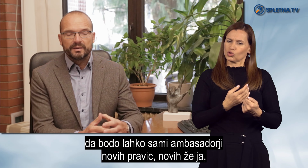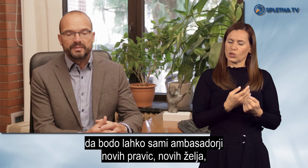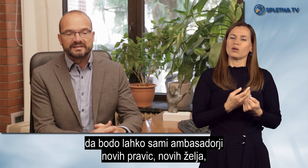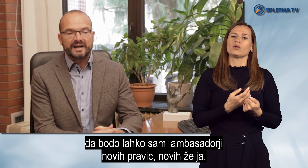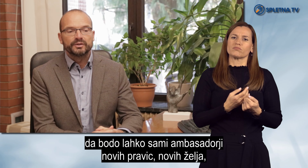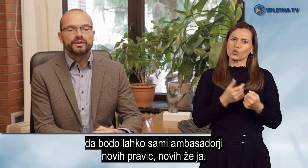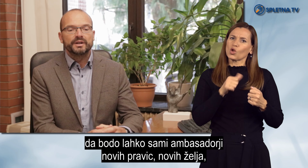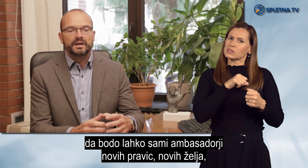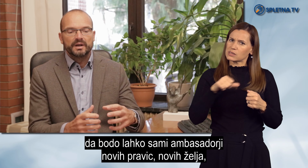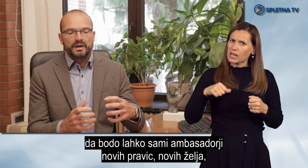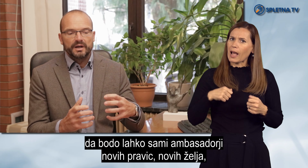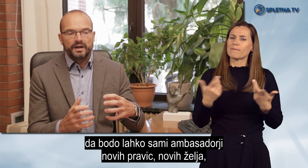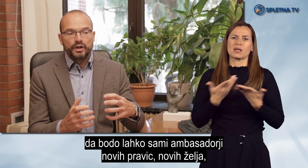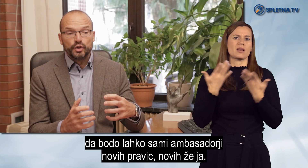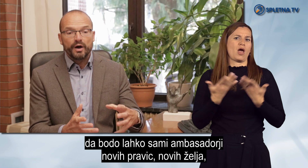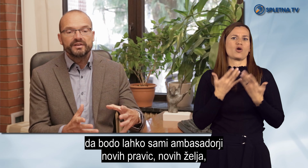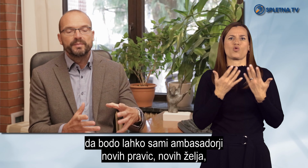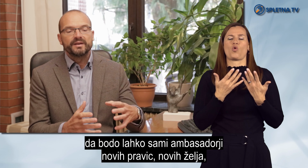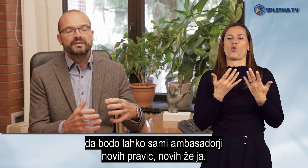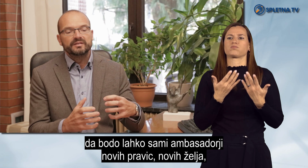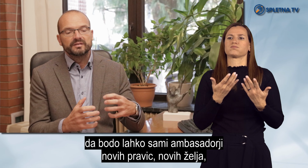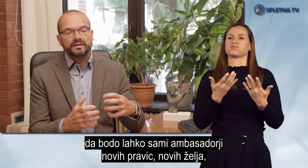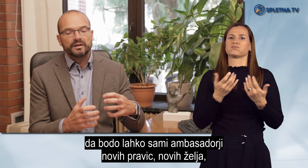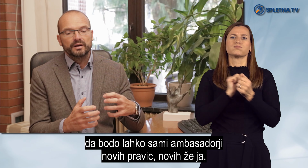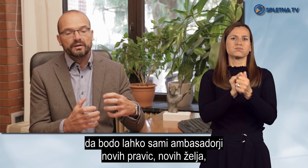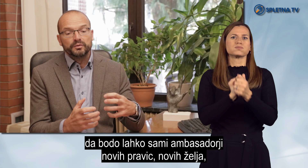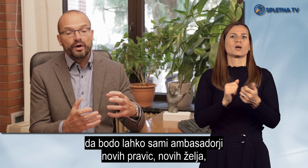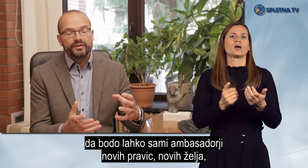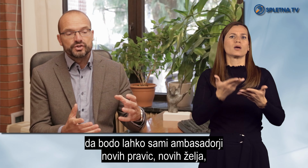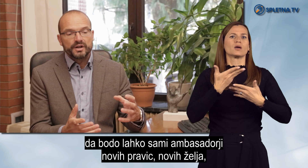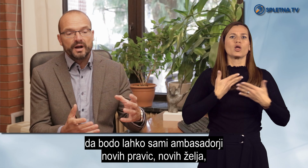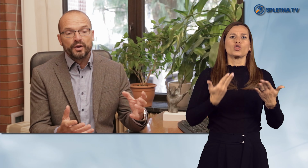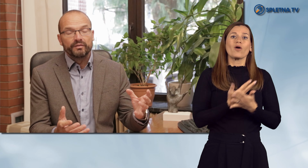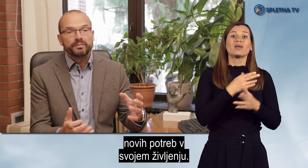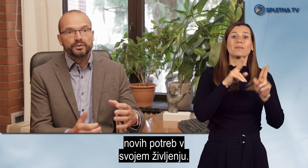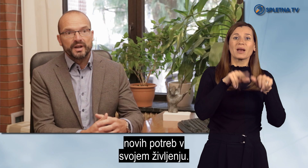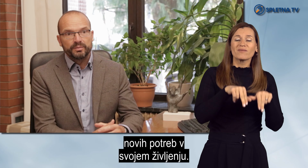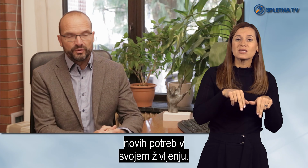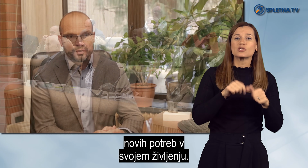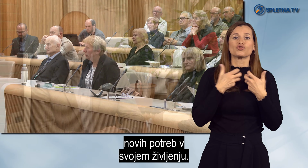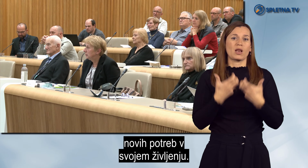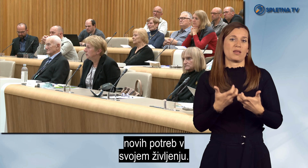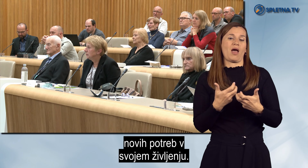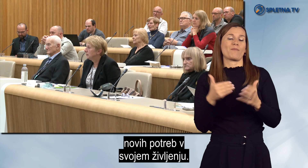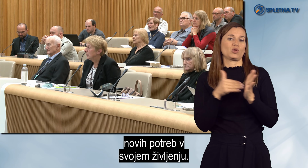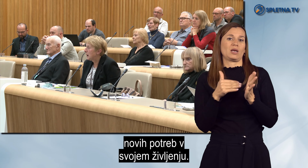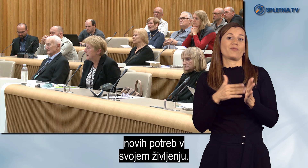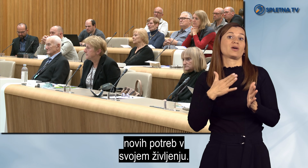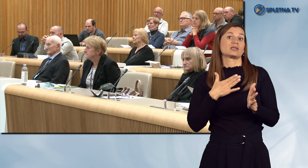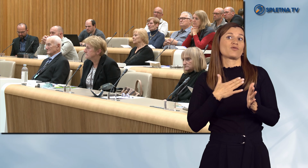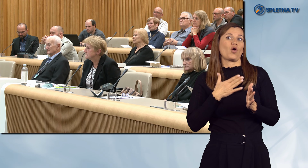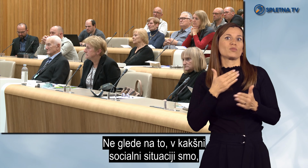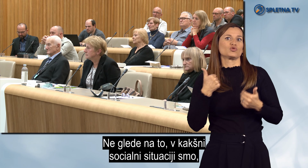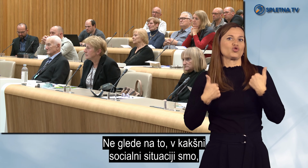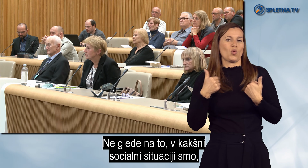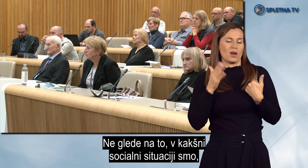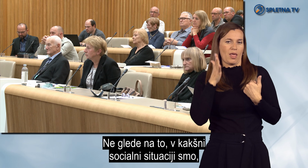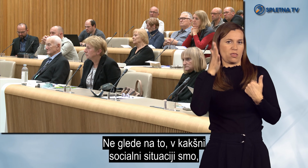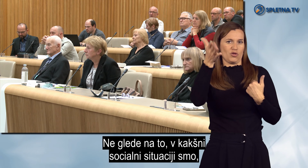sami ambasadorji novih pravic, novih želja, novih potreb v svojem življenju. Ne glede na